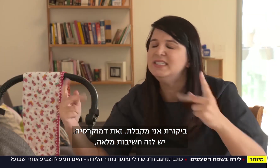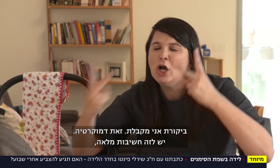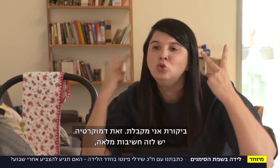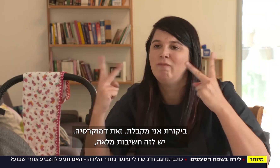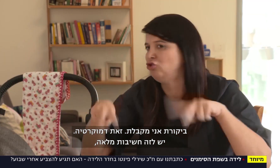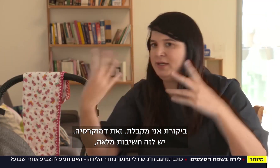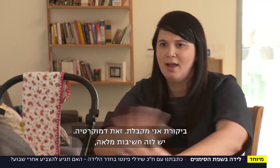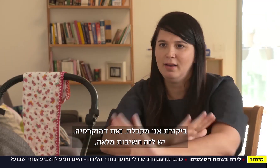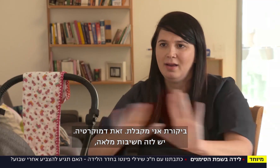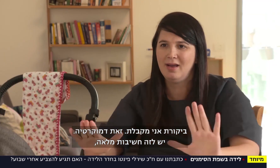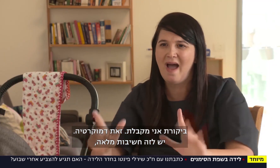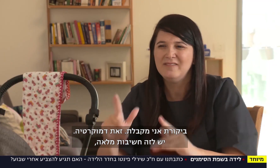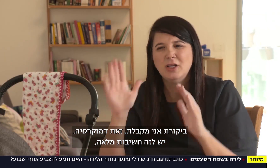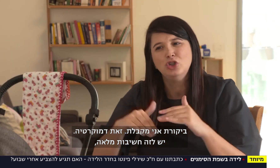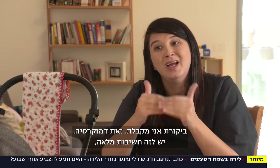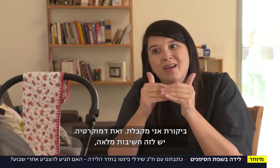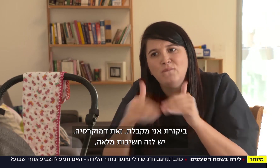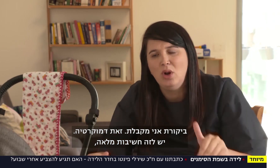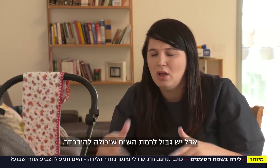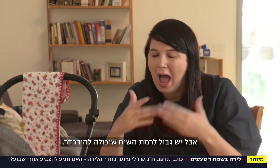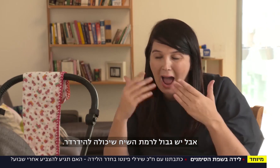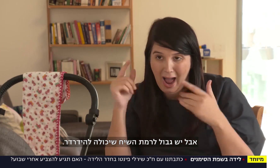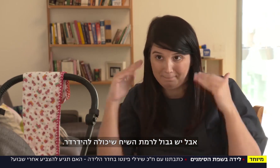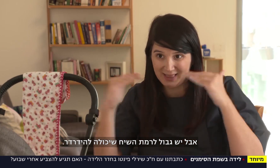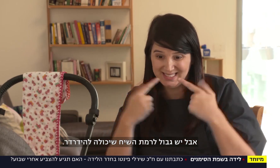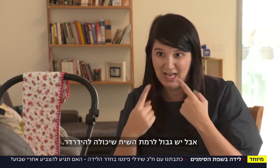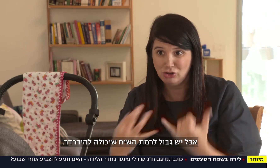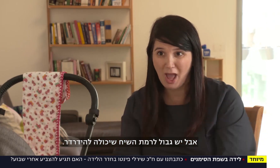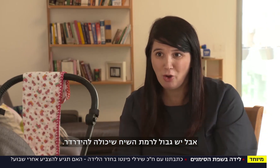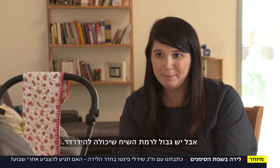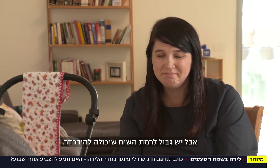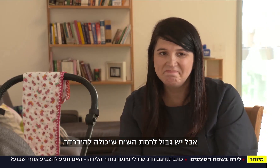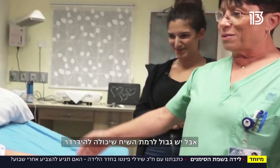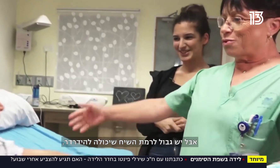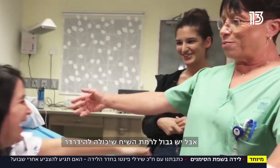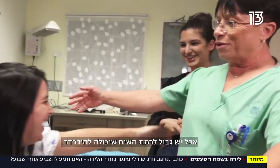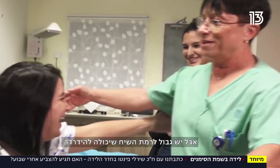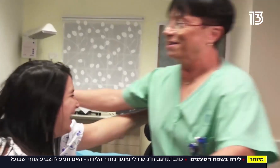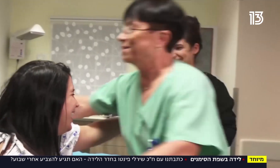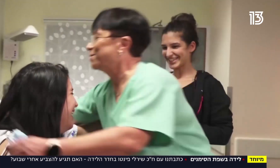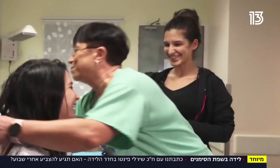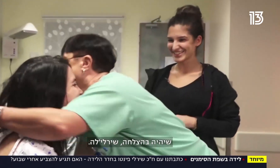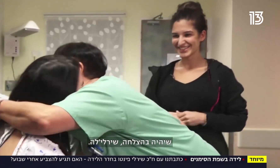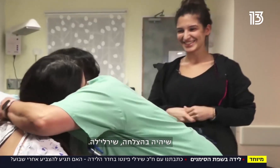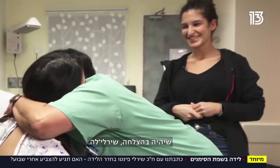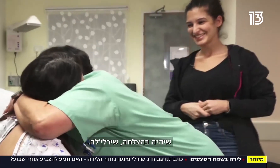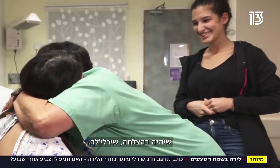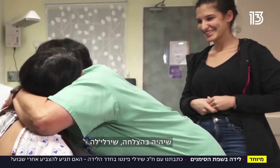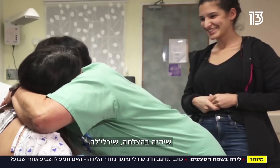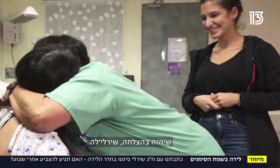זאת דמוקרטיה, יש לזה חשיבות מלאה. אבל יש גבול לרמת השיח שיכולה להידרדר. שיהיה בהצלחה, שירלי לב.